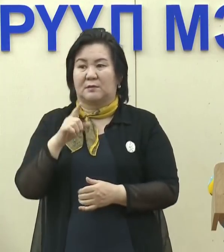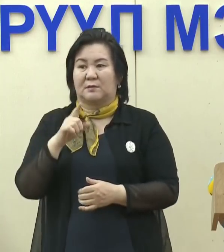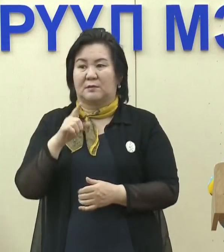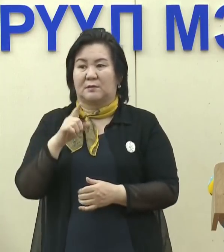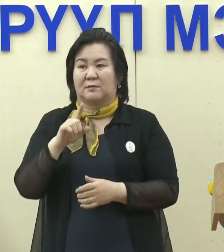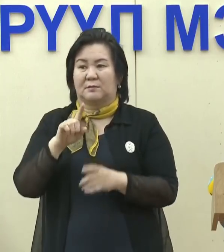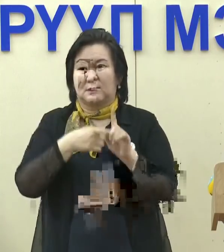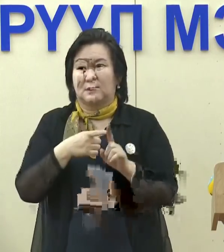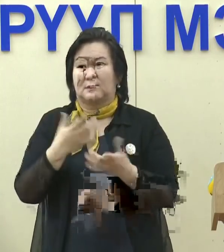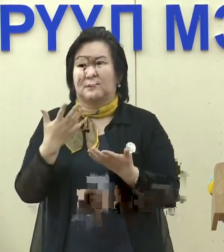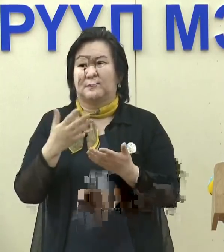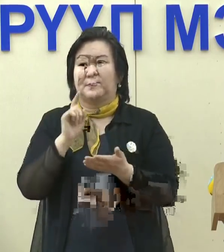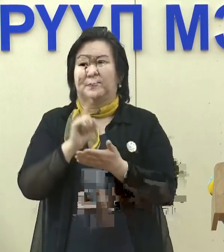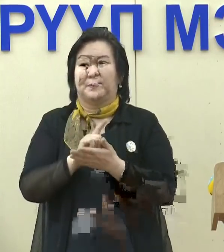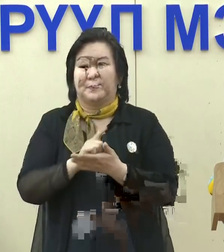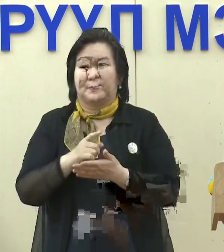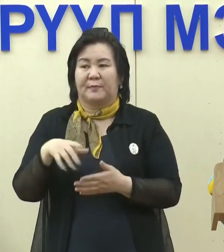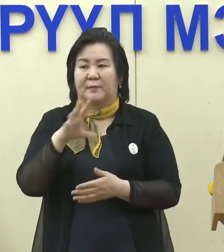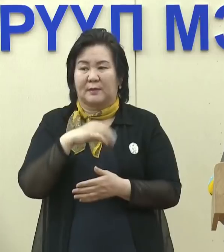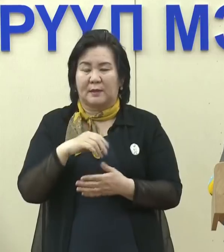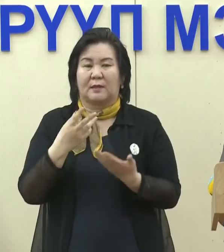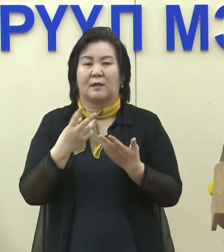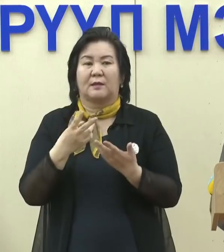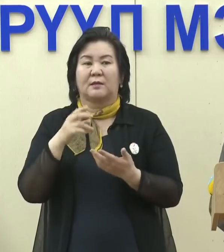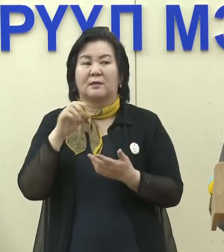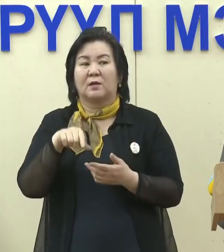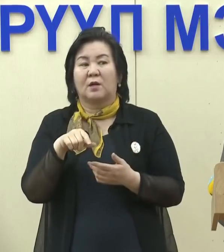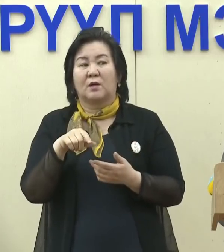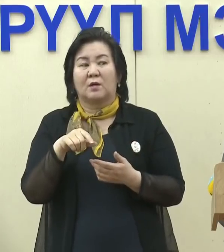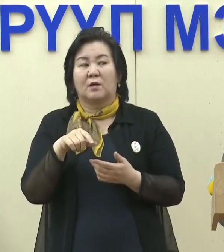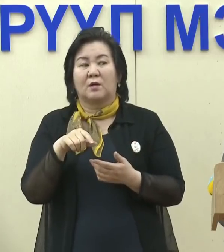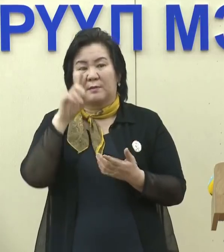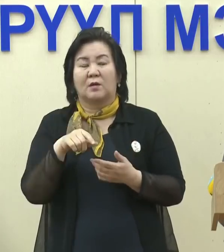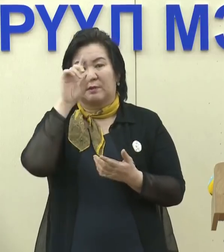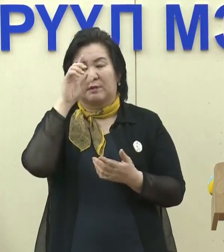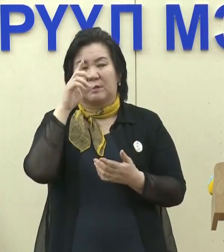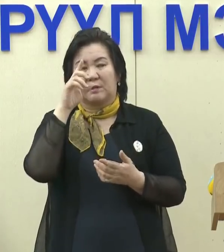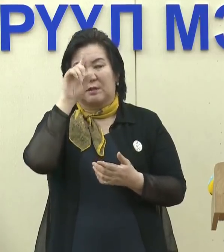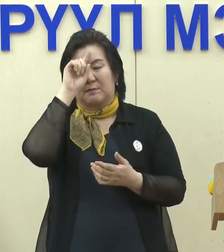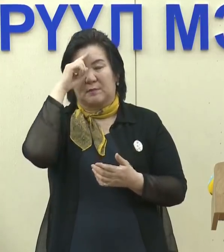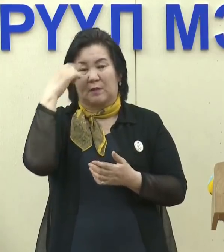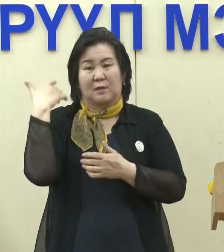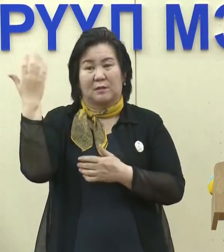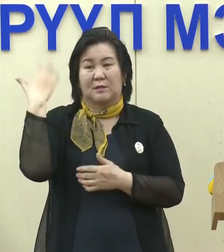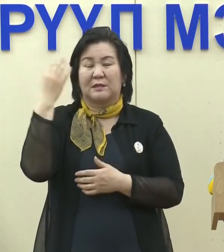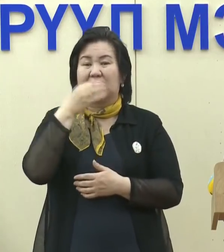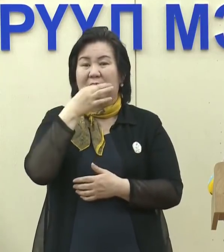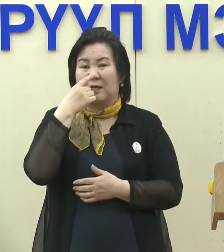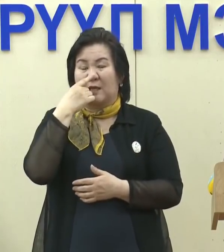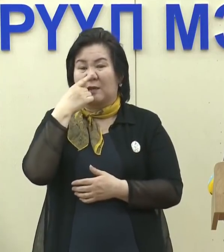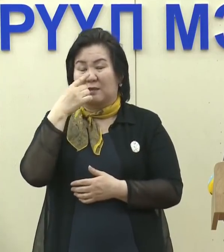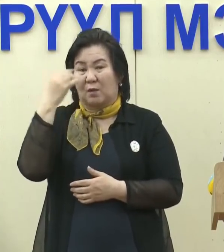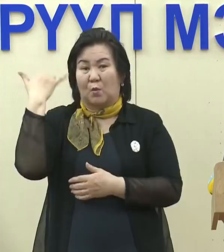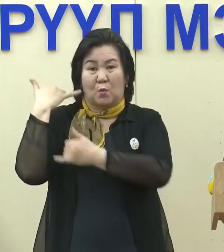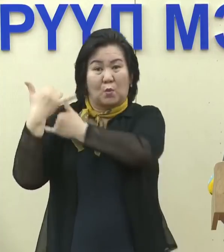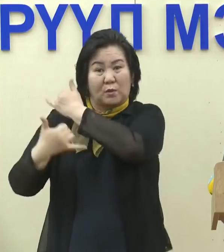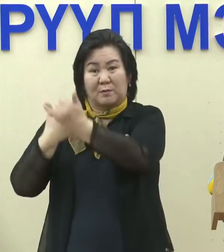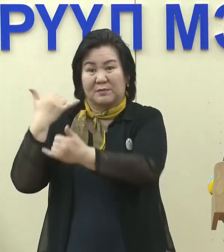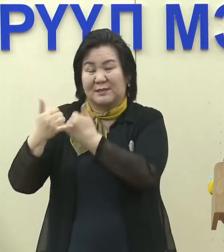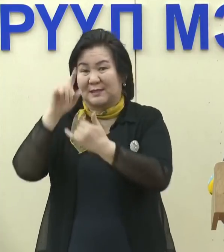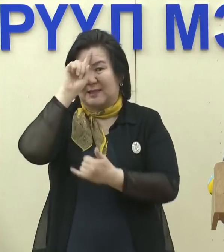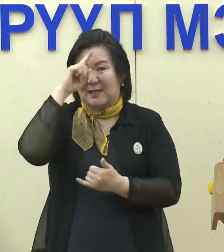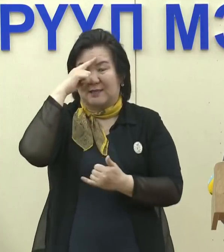дахиж бид нэр цахим хурл хийхээр ингээд төлөвлөсөн байгаа. За ер нь бол хятадын уламжилт ангаах ухааны эмчилгээнд хэрглэж байгаа юм бол